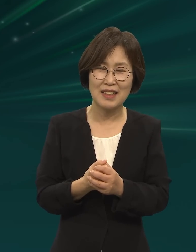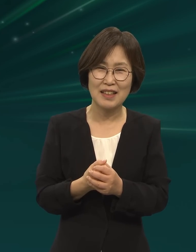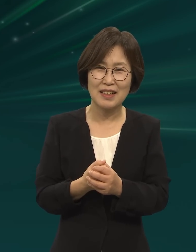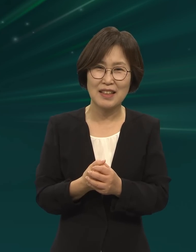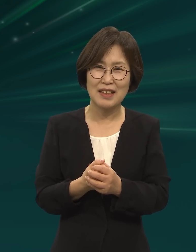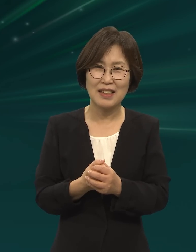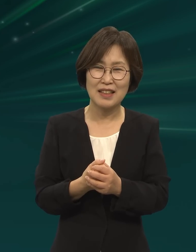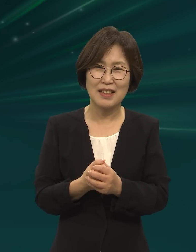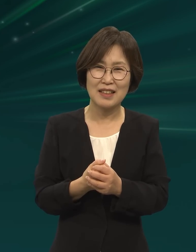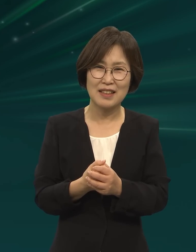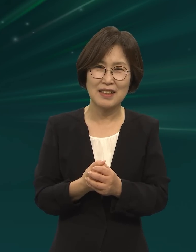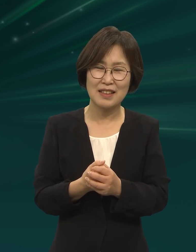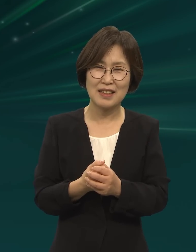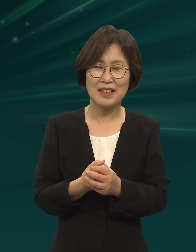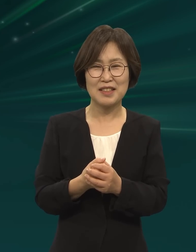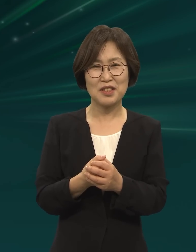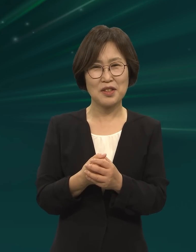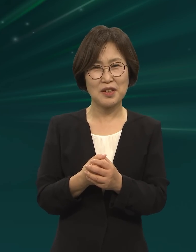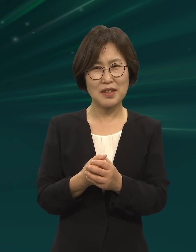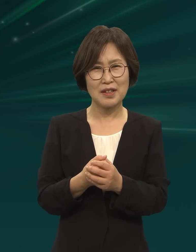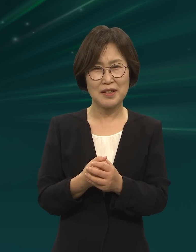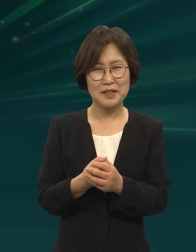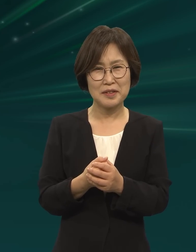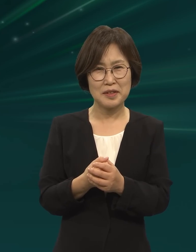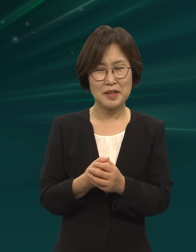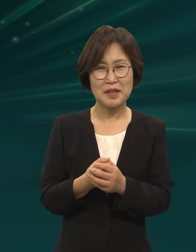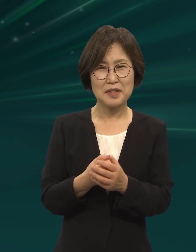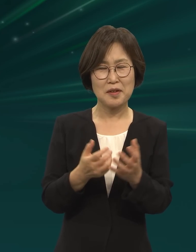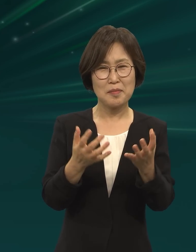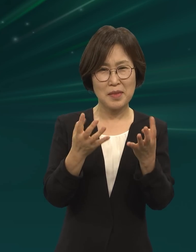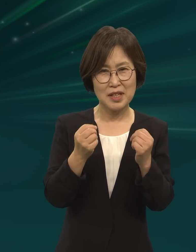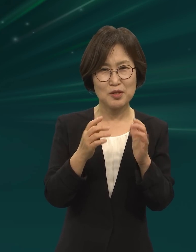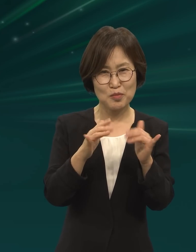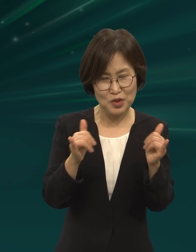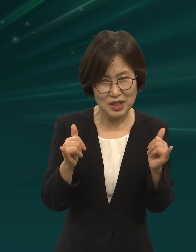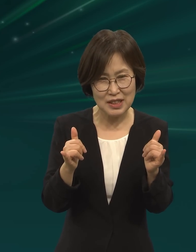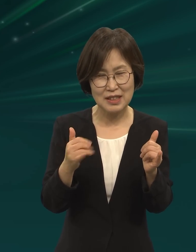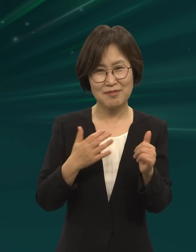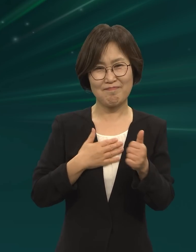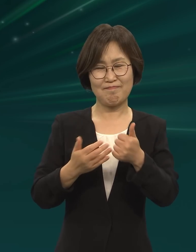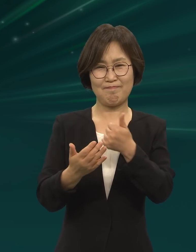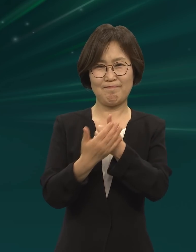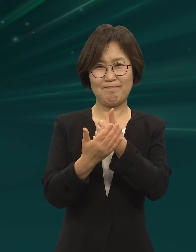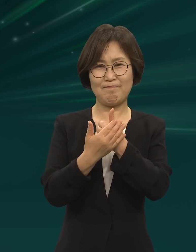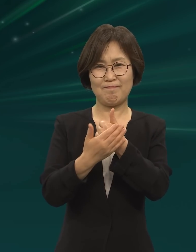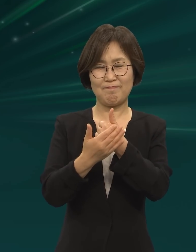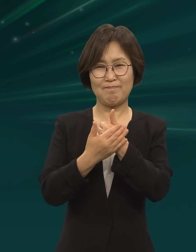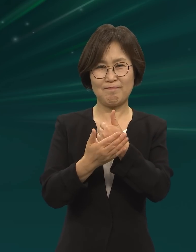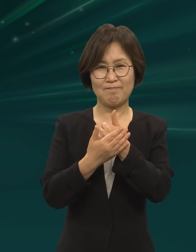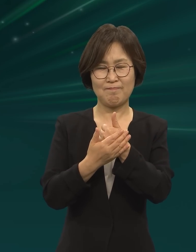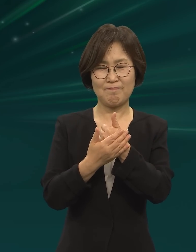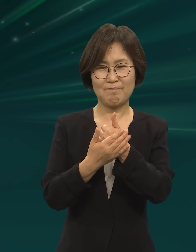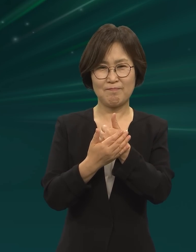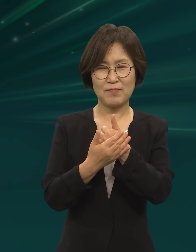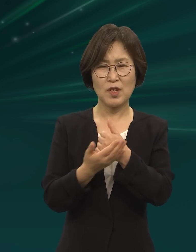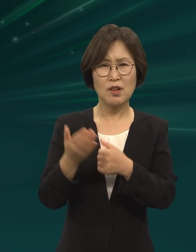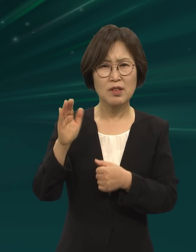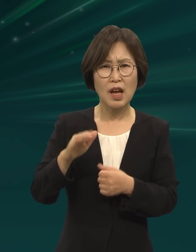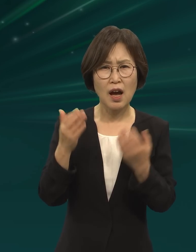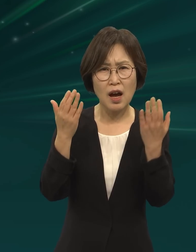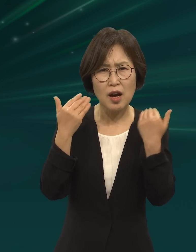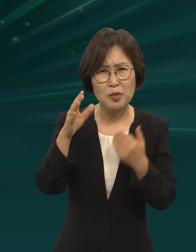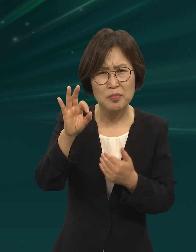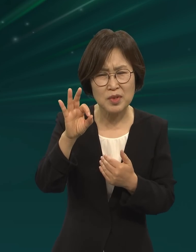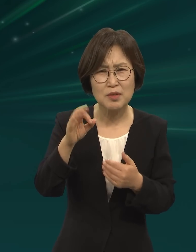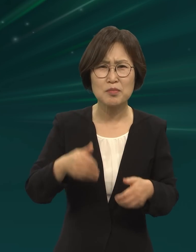많이 도와주셨고 이제 생활할 수 있도록 많이 도와주셨습니다. 근데 이제 학비를 벌어야 돼요. 근데 학비